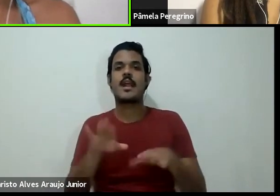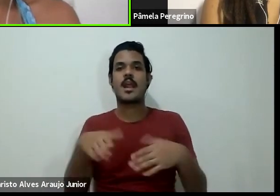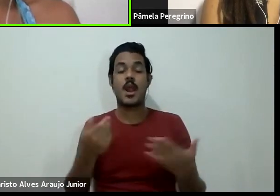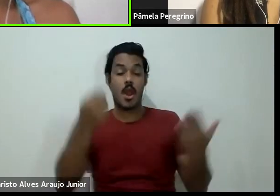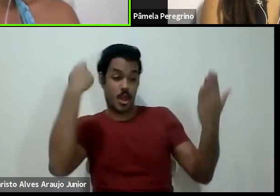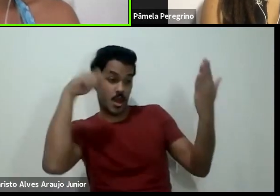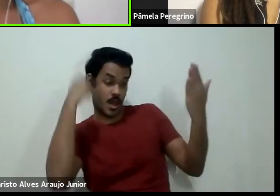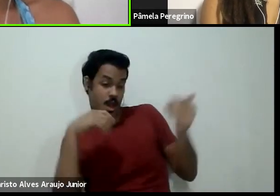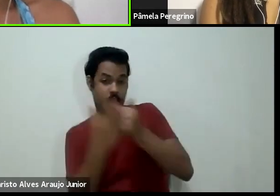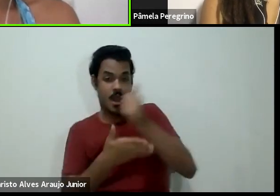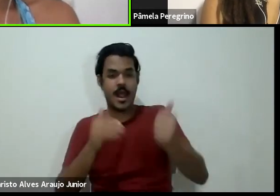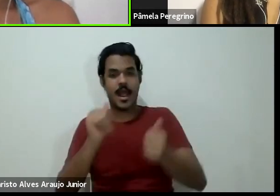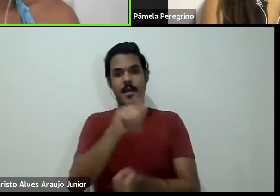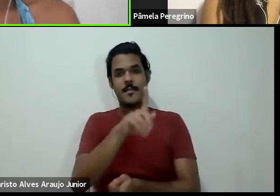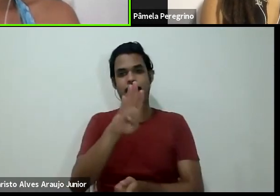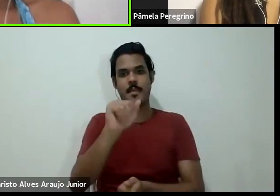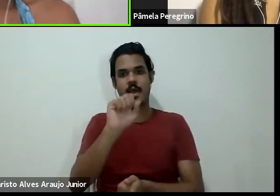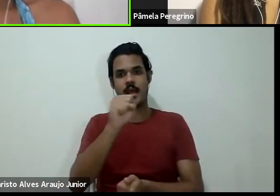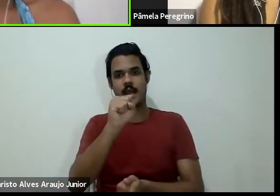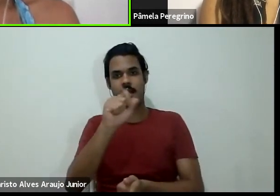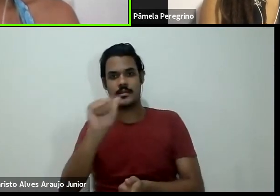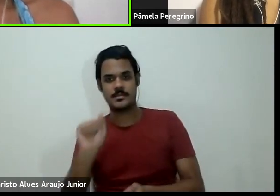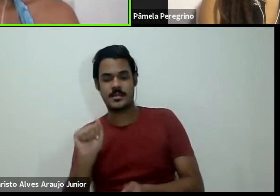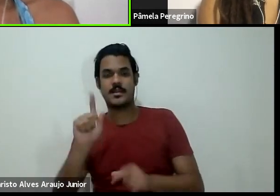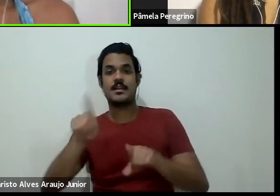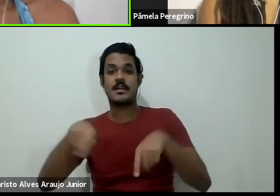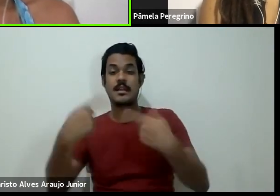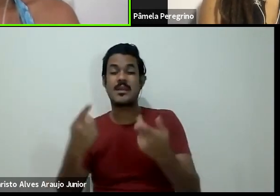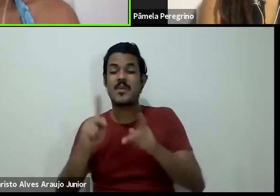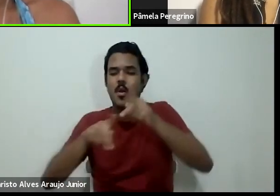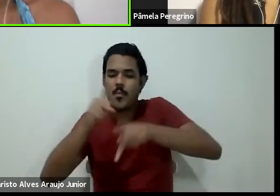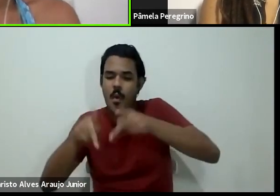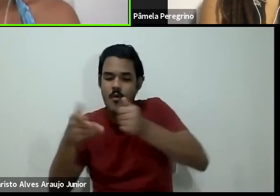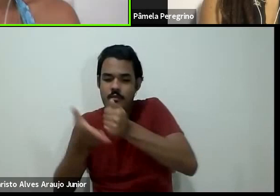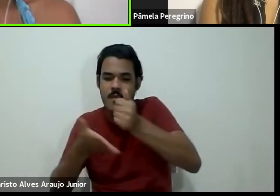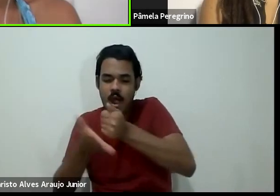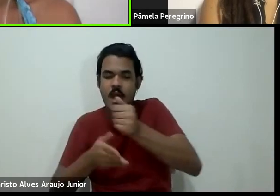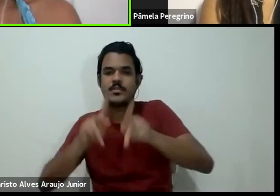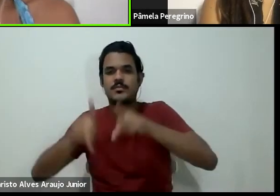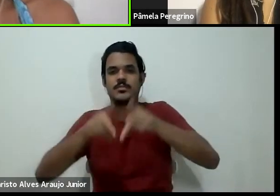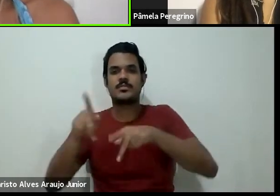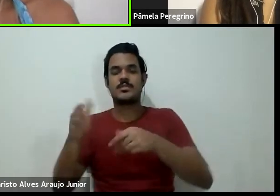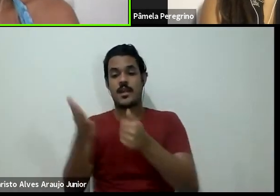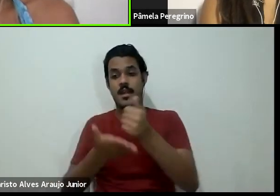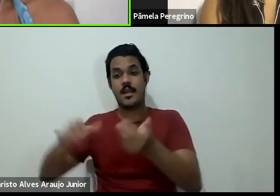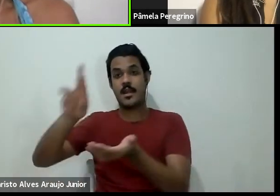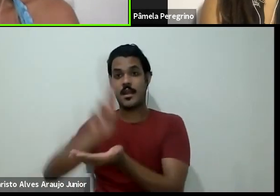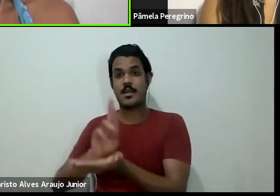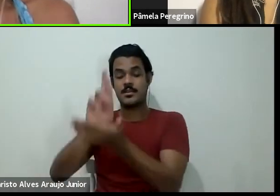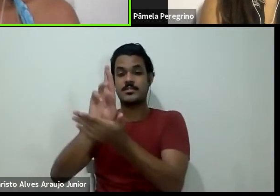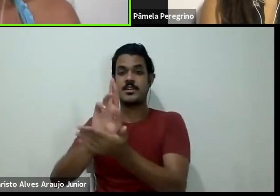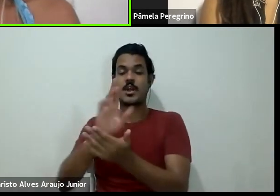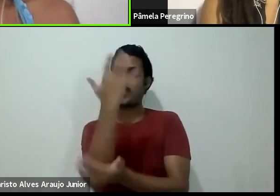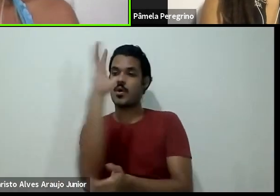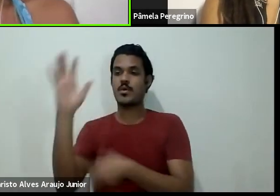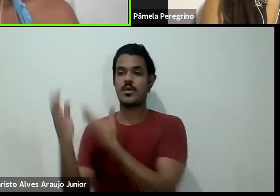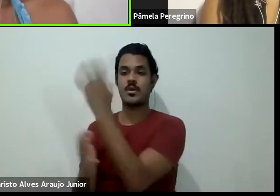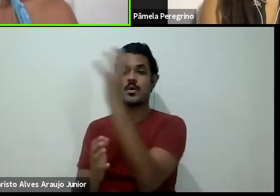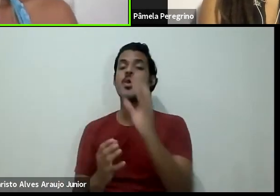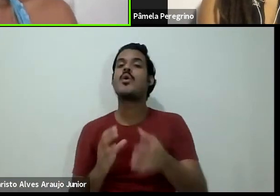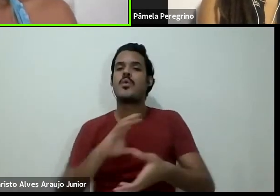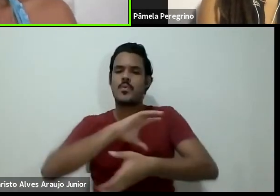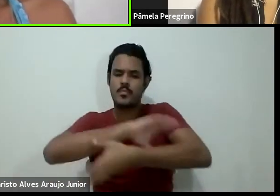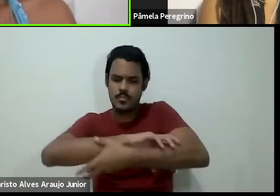e comunidades indígenas da região, em parceria com a Sociedade Brasileira de Ecologia Humana.